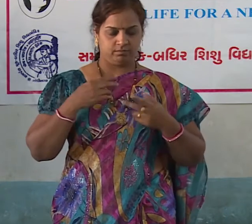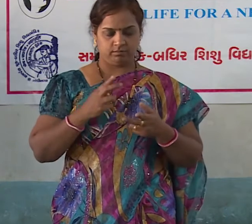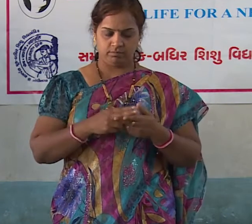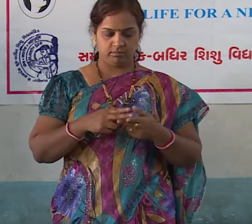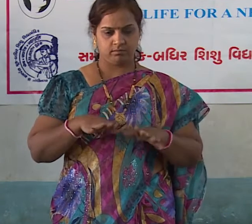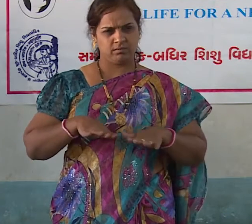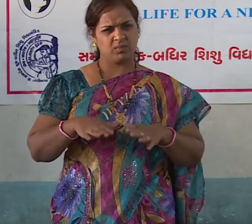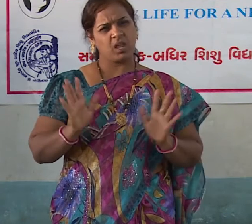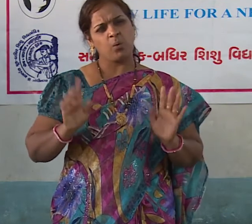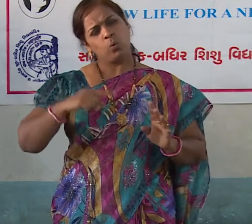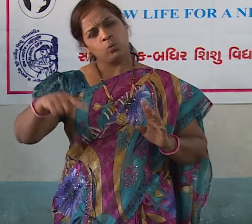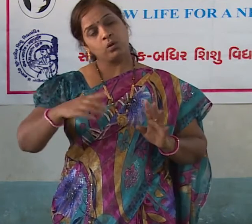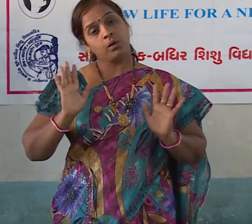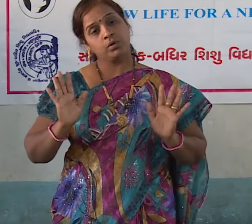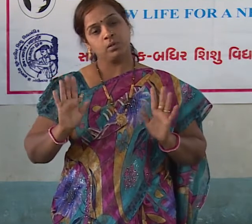के लिए।